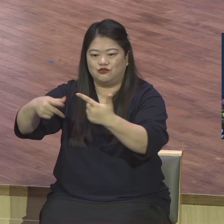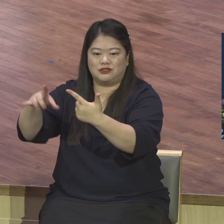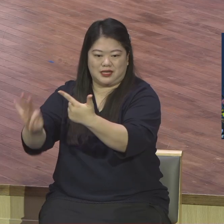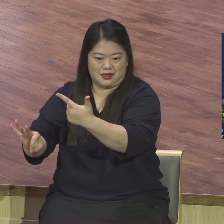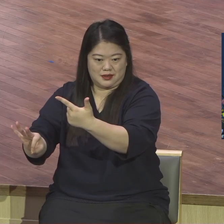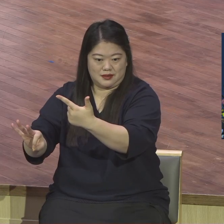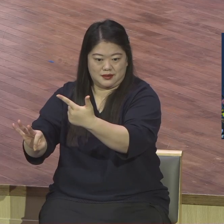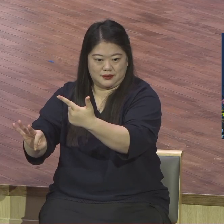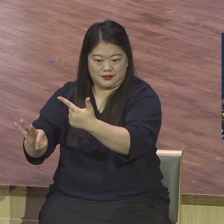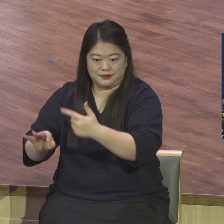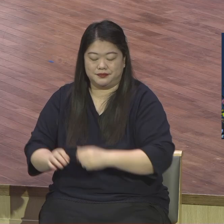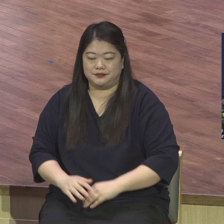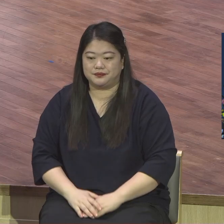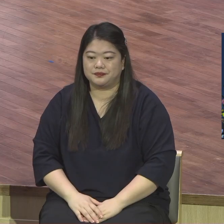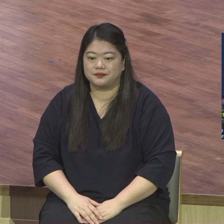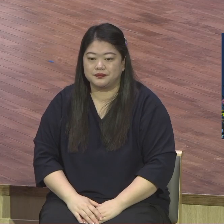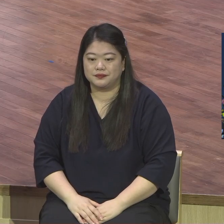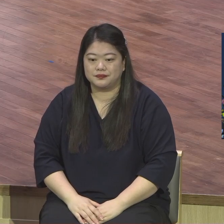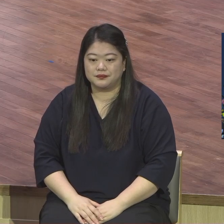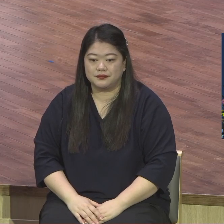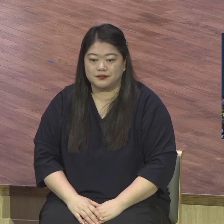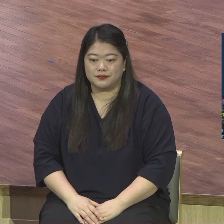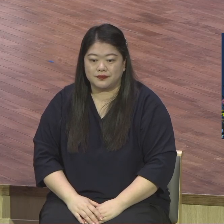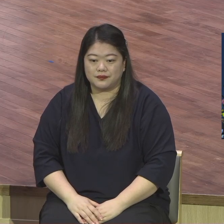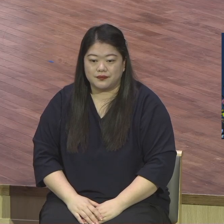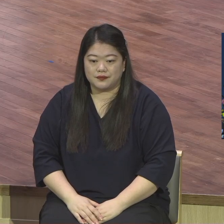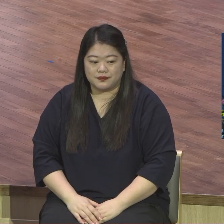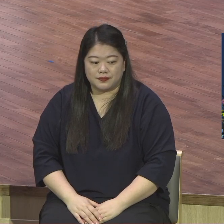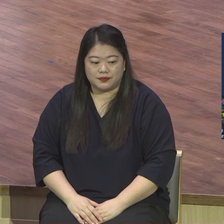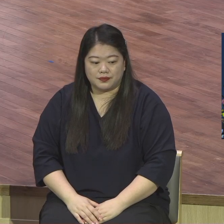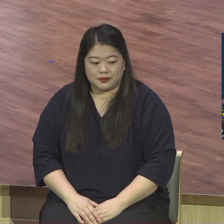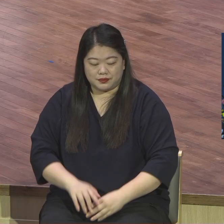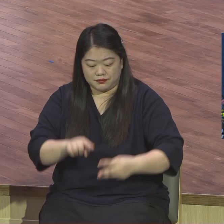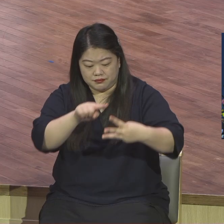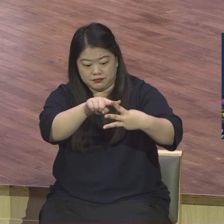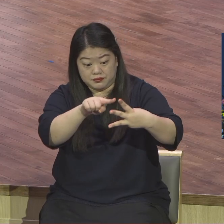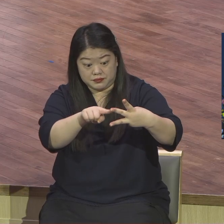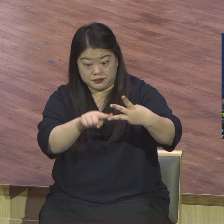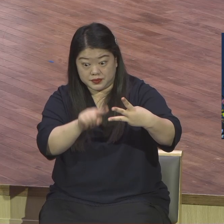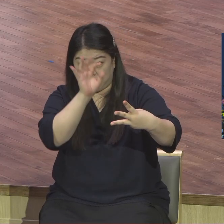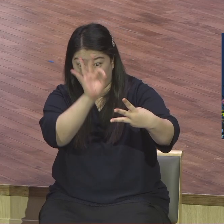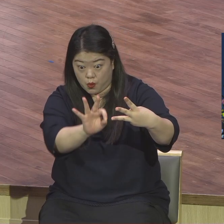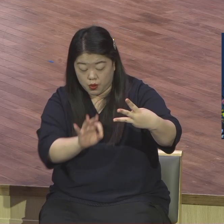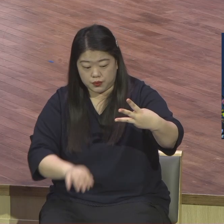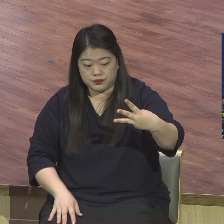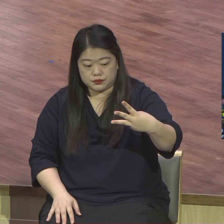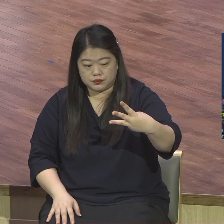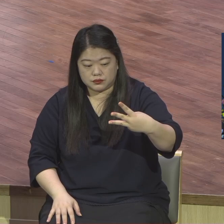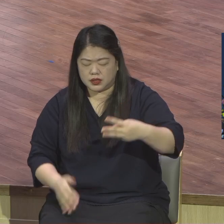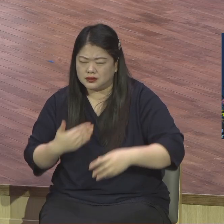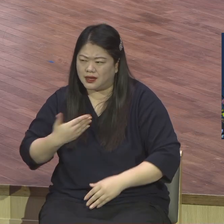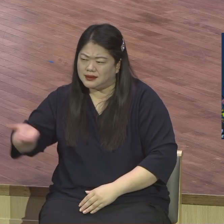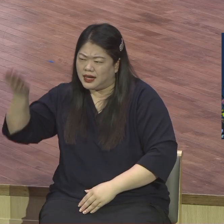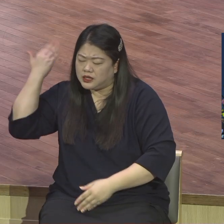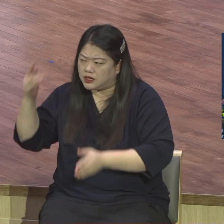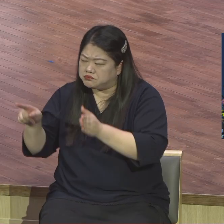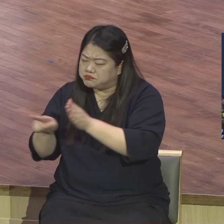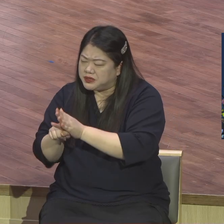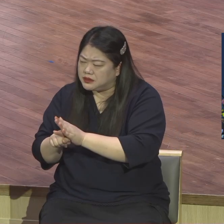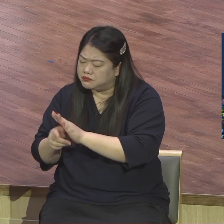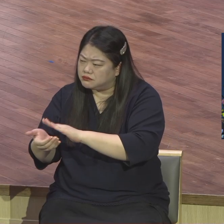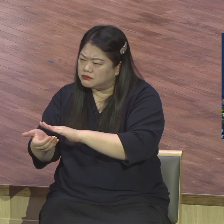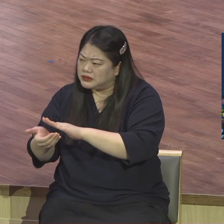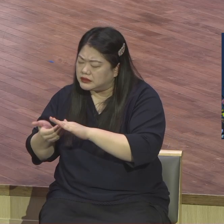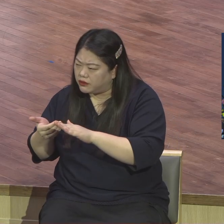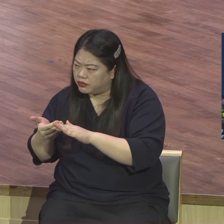3장의 말씀을 통해서 우리 인생의 절망적인 과거와 변화된 현재의